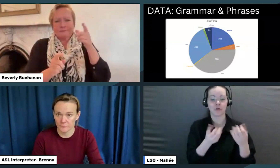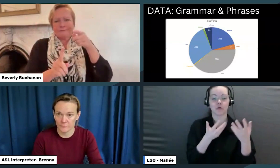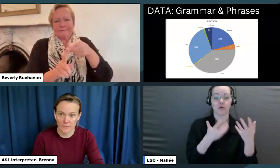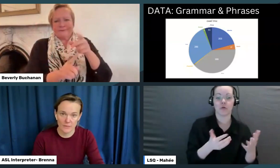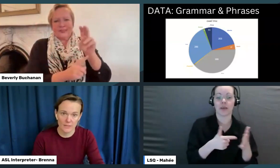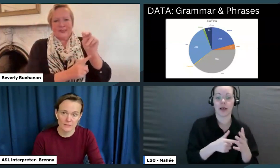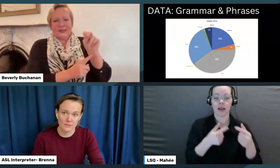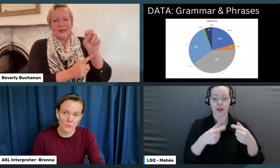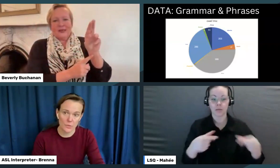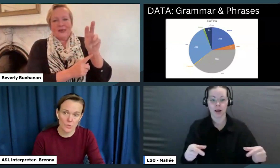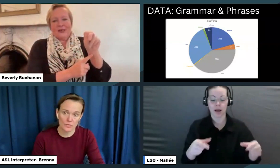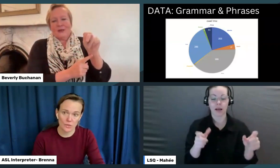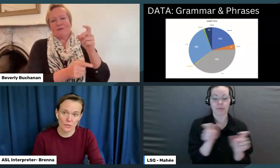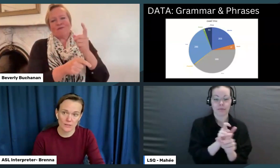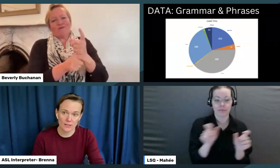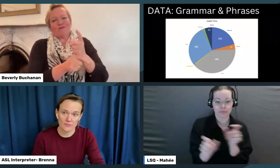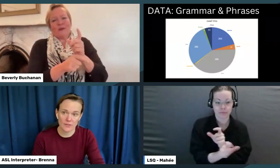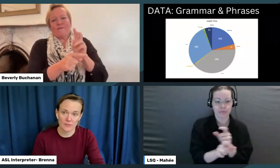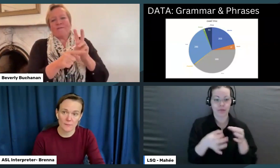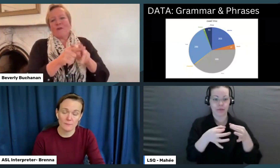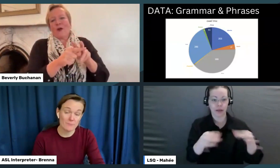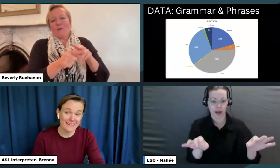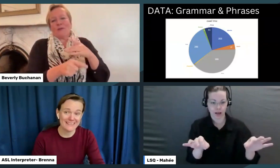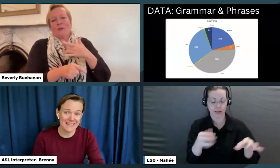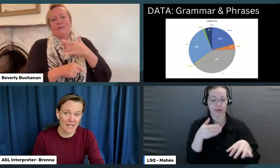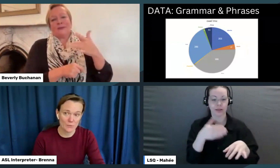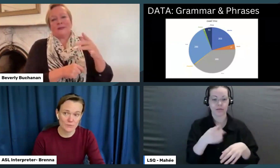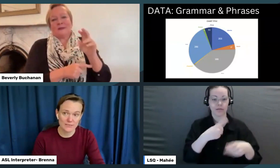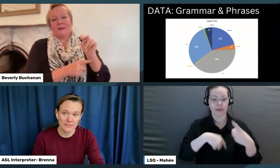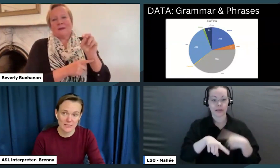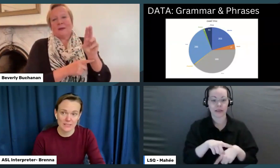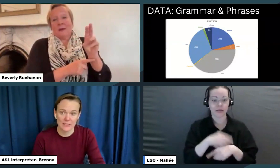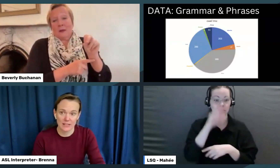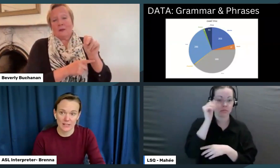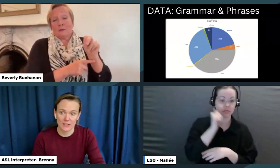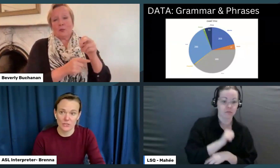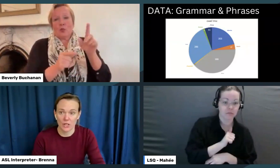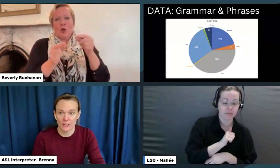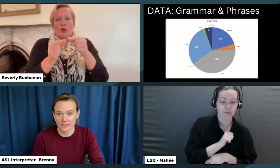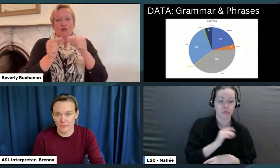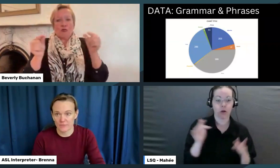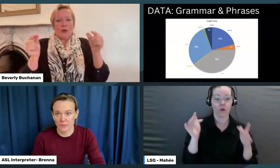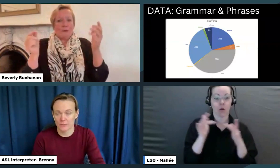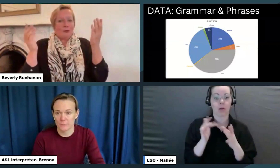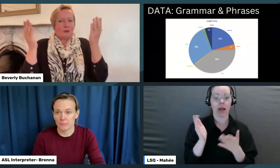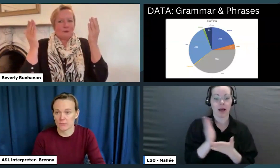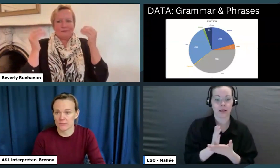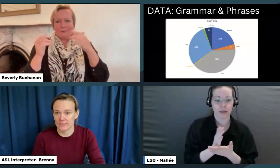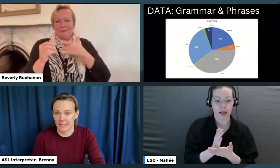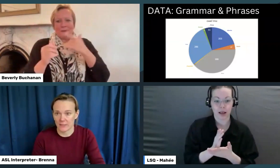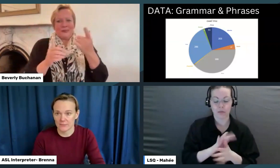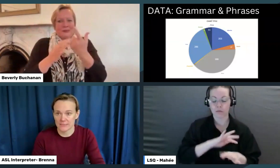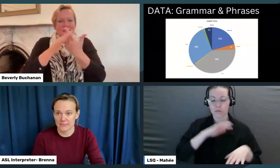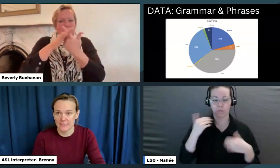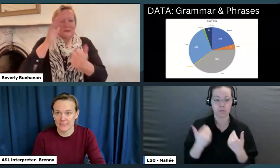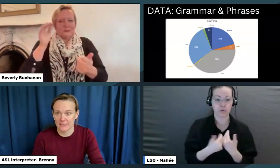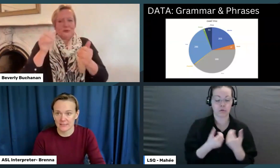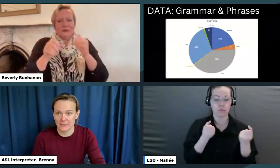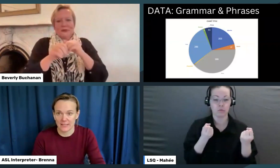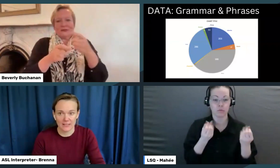Alors, dans l'ensemble, il y a plusieurs noms. J'ai retrouvé plusieurs noms, pas beaucoup de, moins de verbes, mais plusieurs